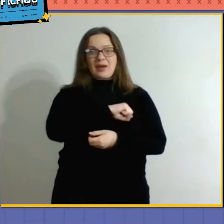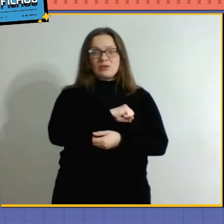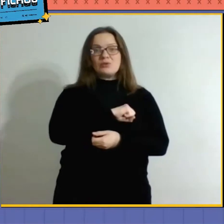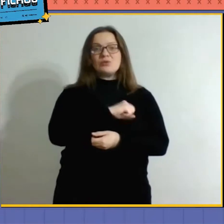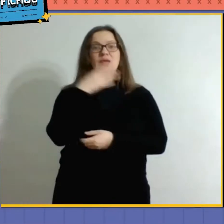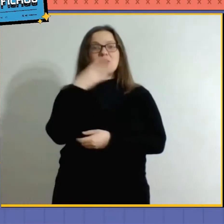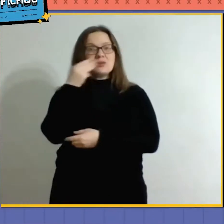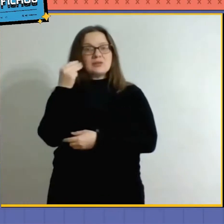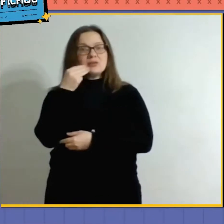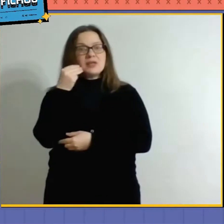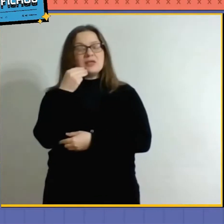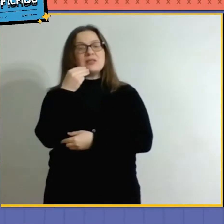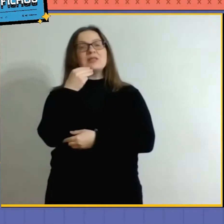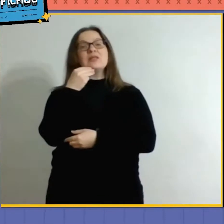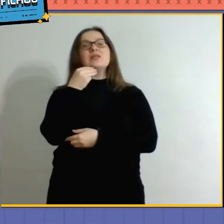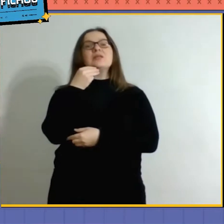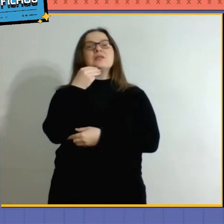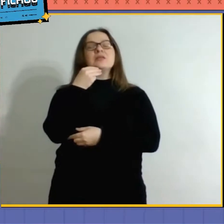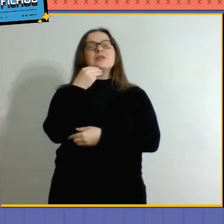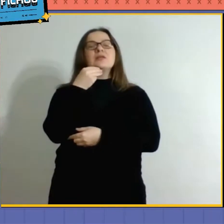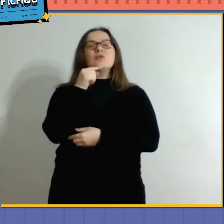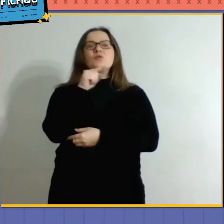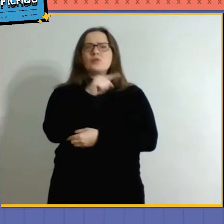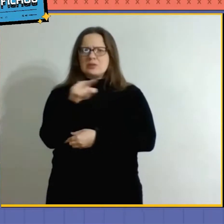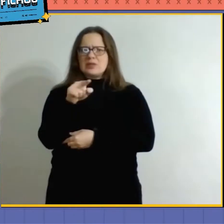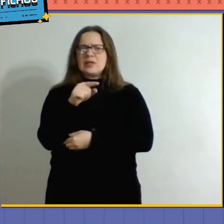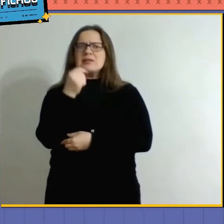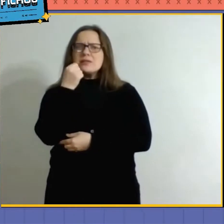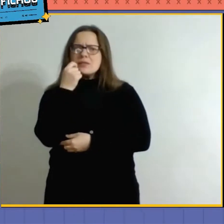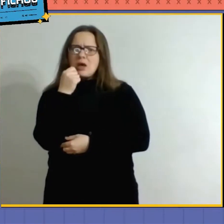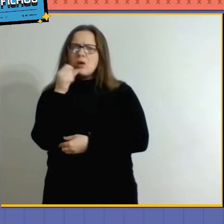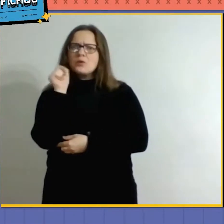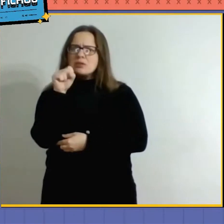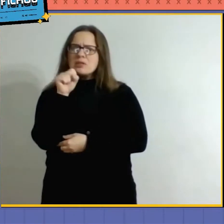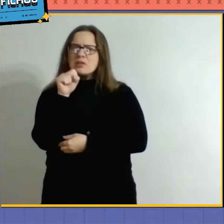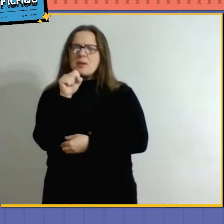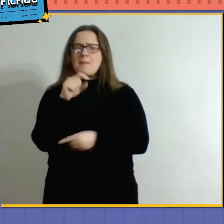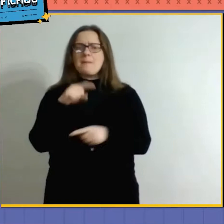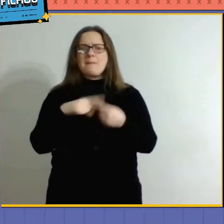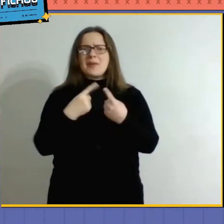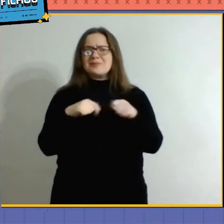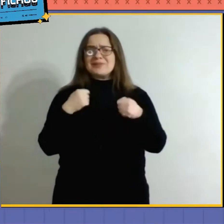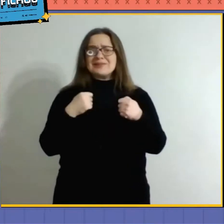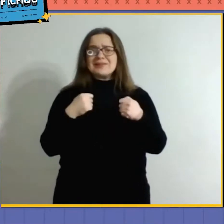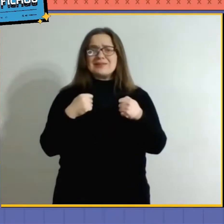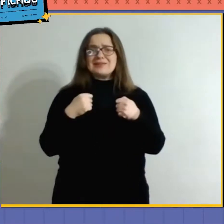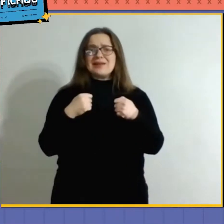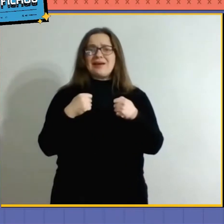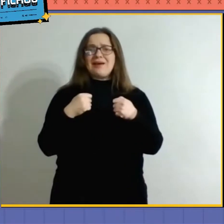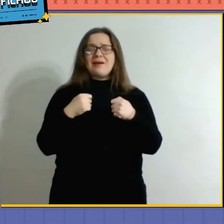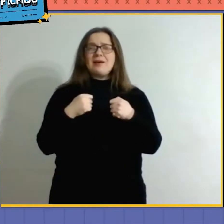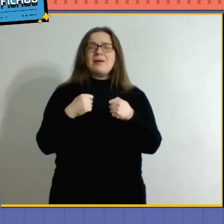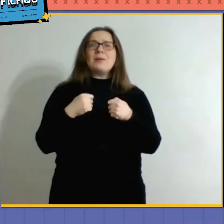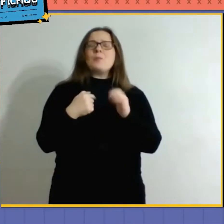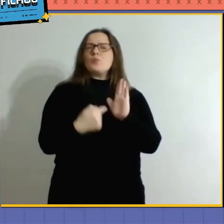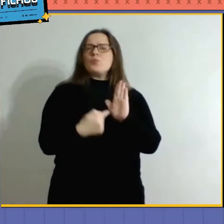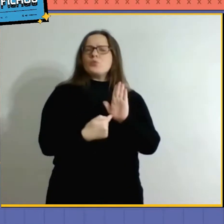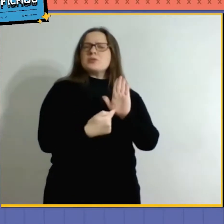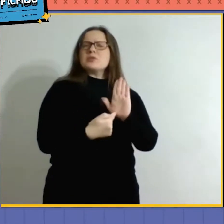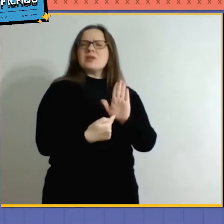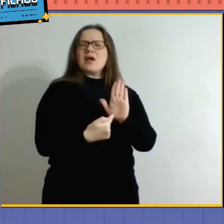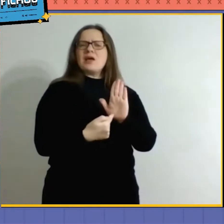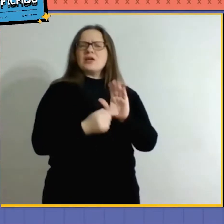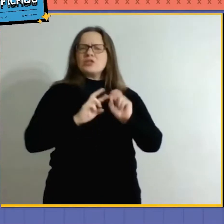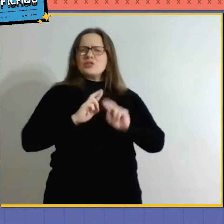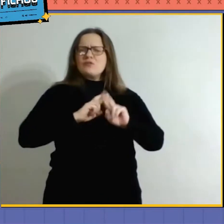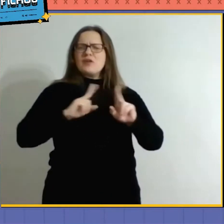encorajando vocês são o sal da terra mas o ser sal quer dizer que que tem que fazer diferença onde a gente tá entendeu então no seu meio